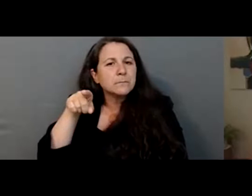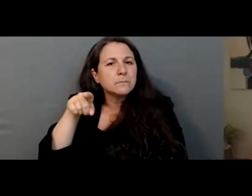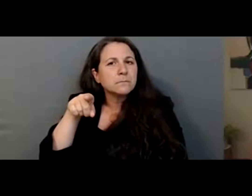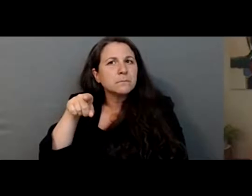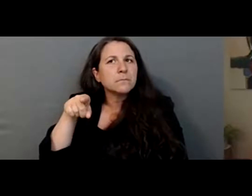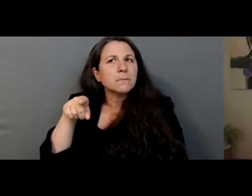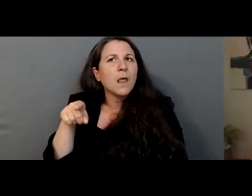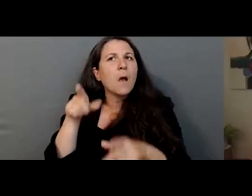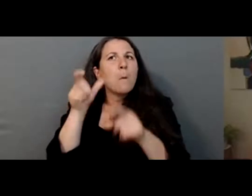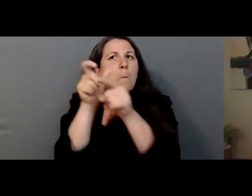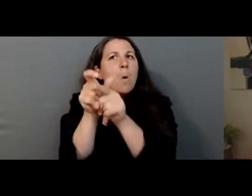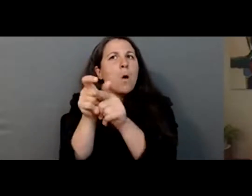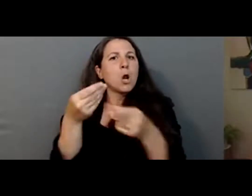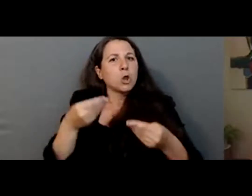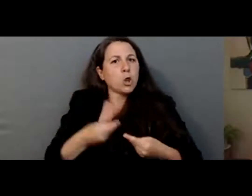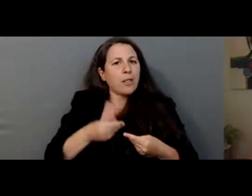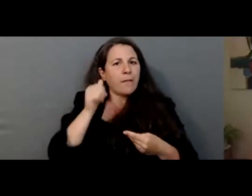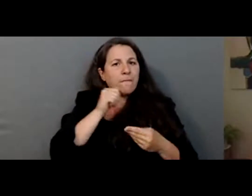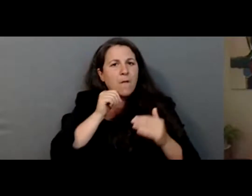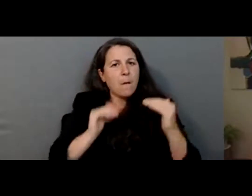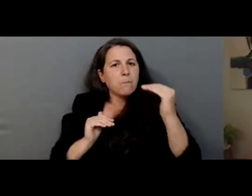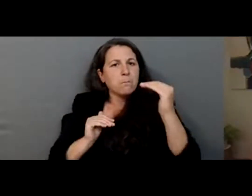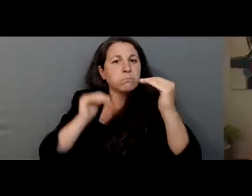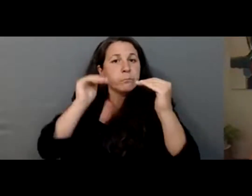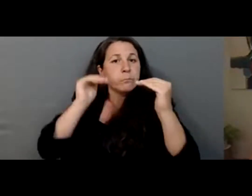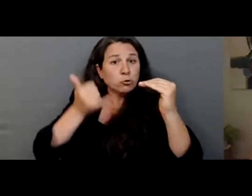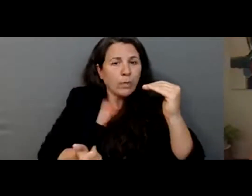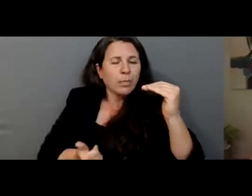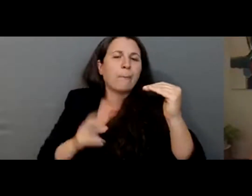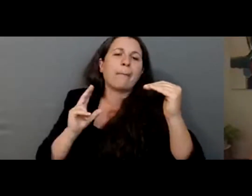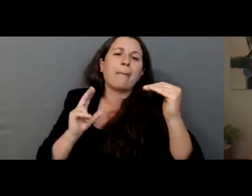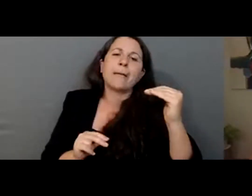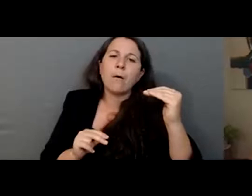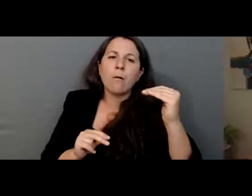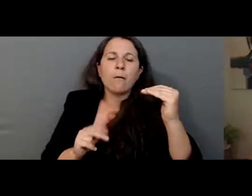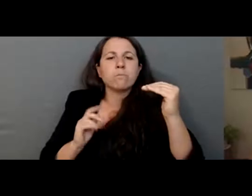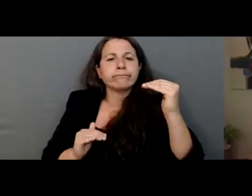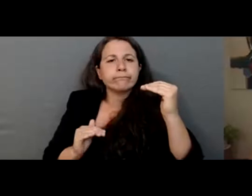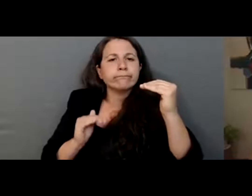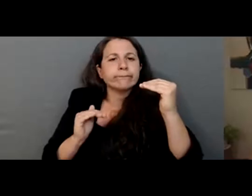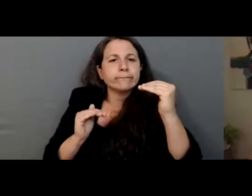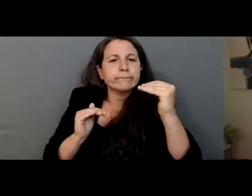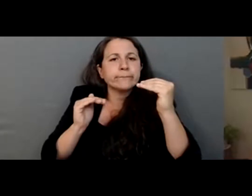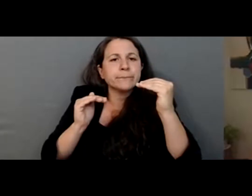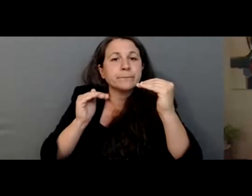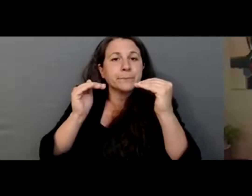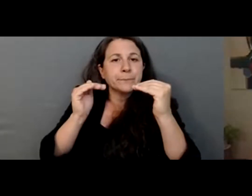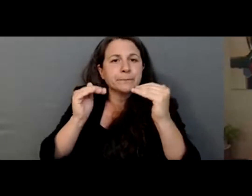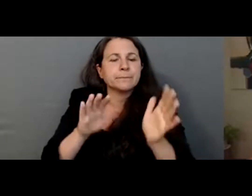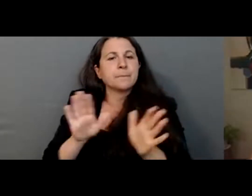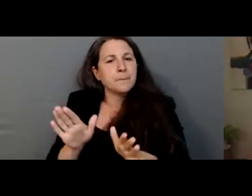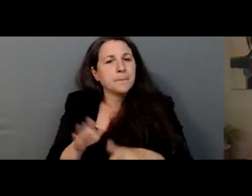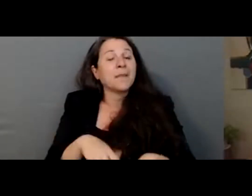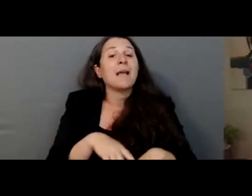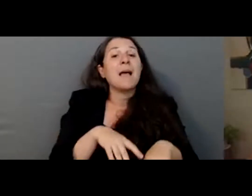femmes d'être égales du jour au lendemain? Non. Donc, c'est la même chose pour le capacitisme. Même si on a un terme maintenant, ça va